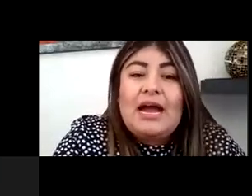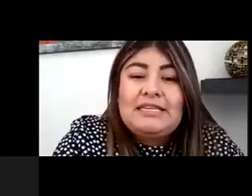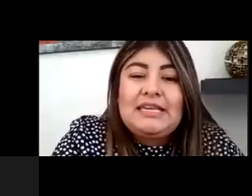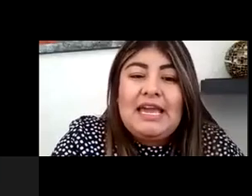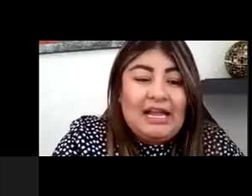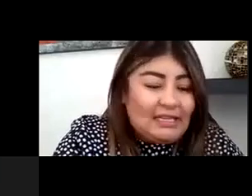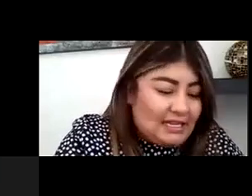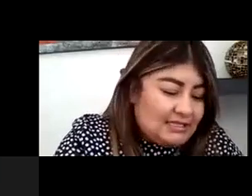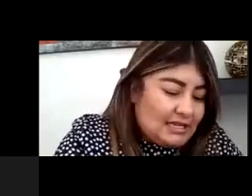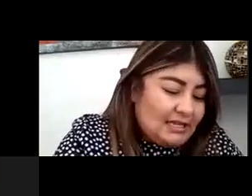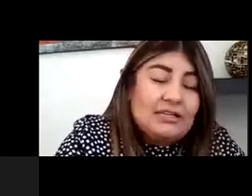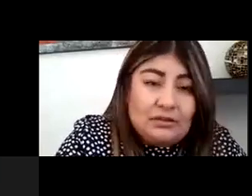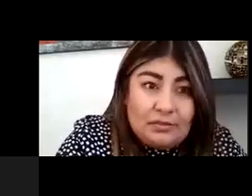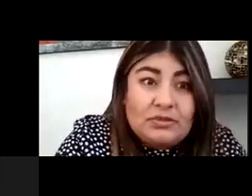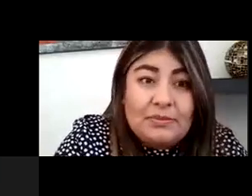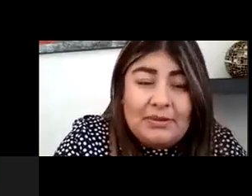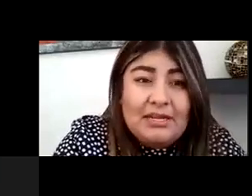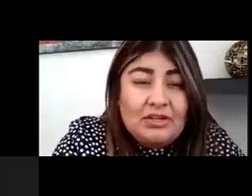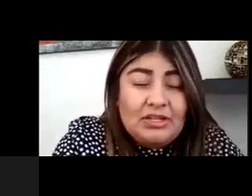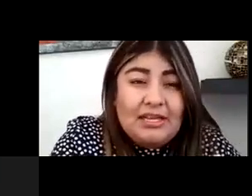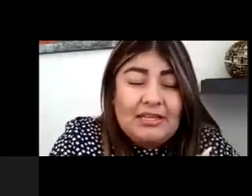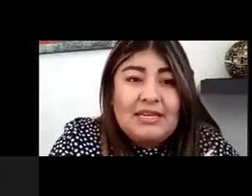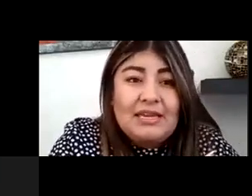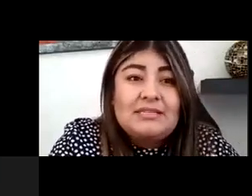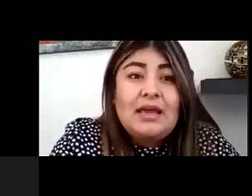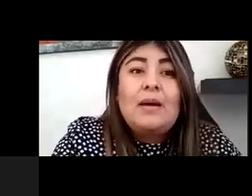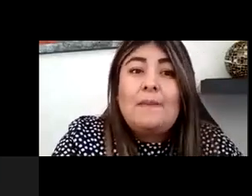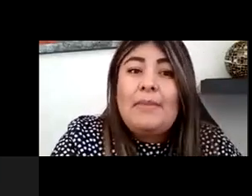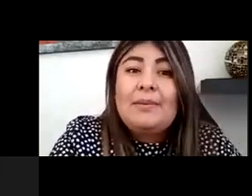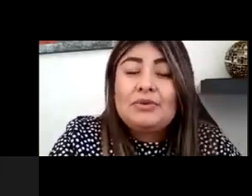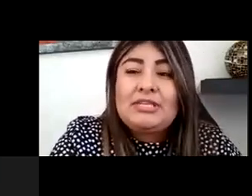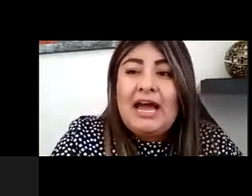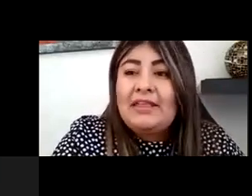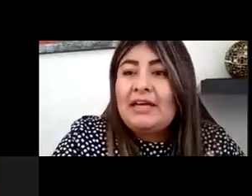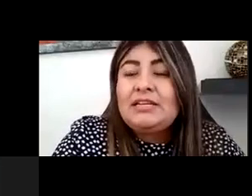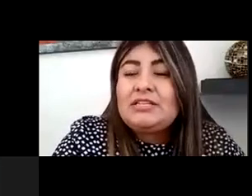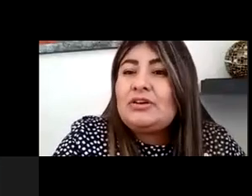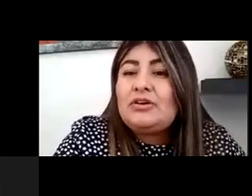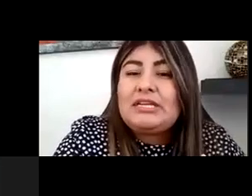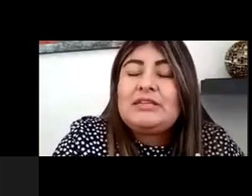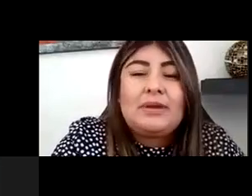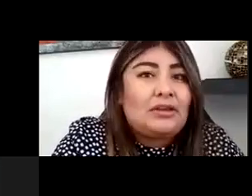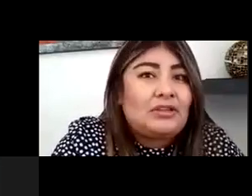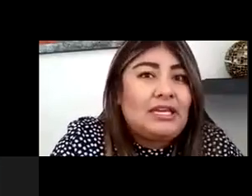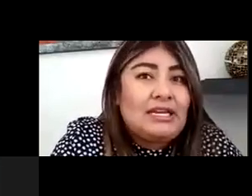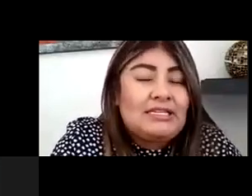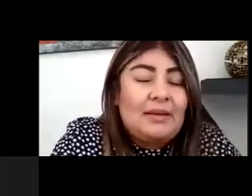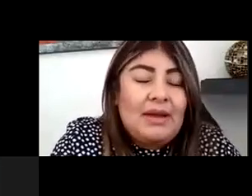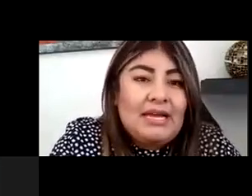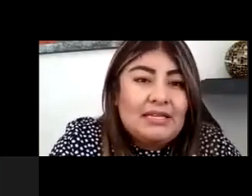que antes de que tomemos nuestra primera lección del taller de señas, vamos a dar inicio con este pequeño taller que se llama